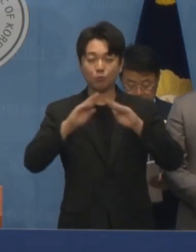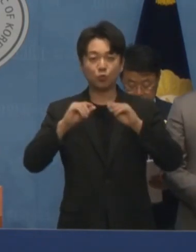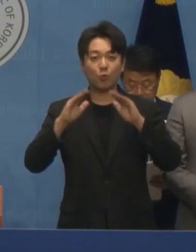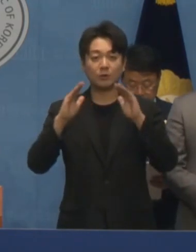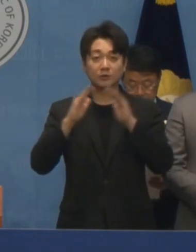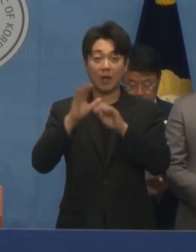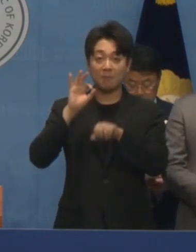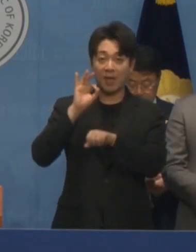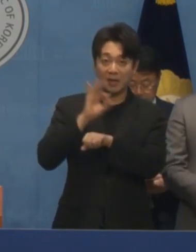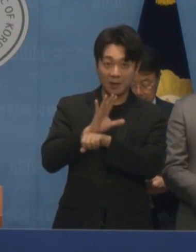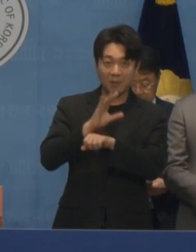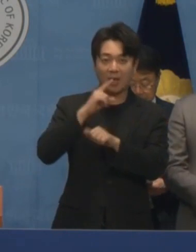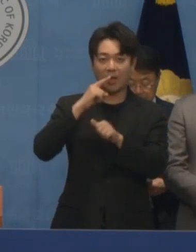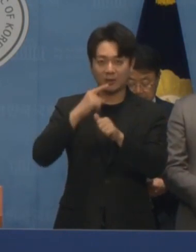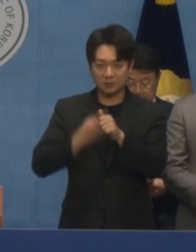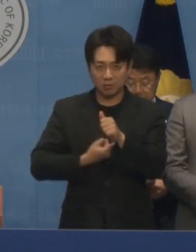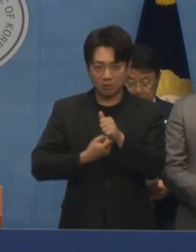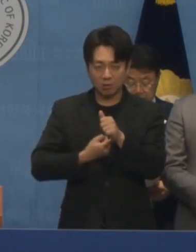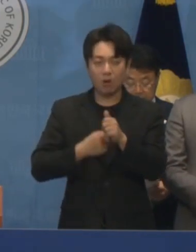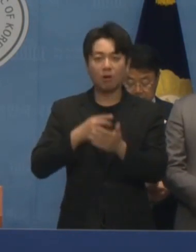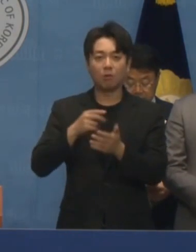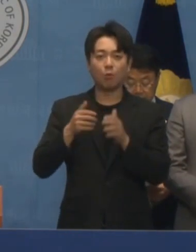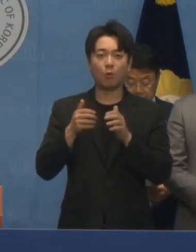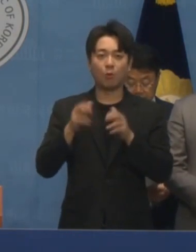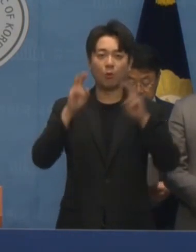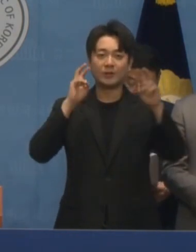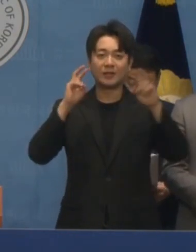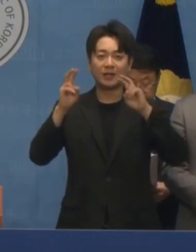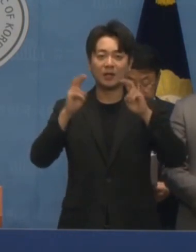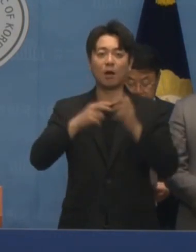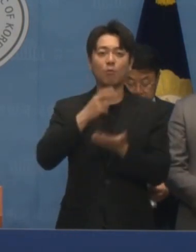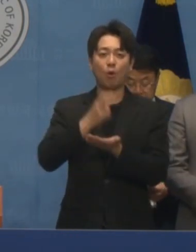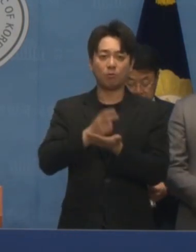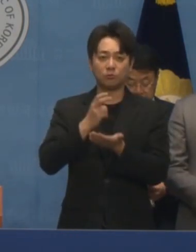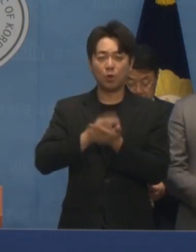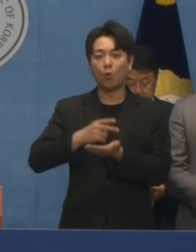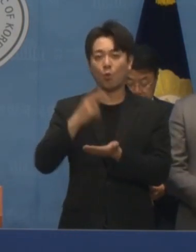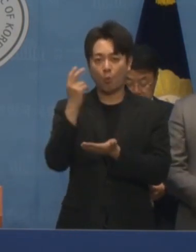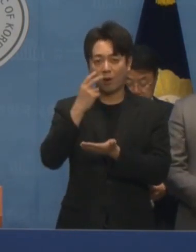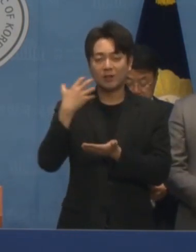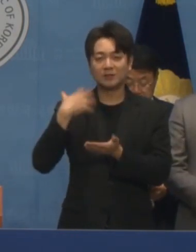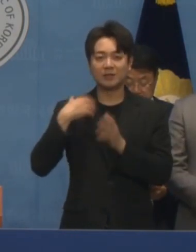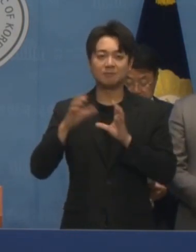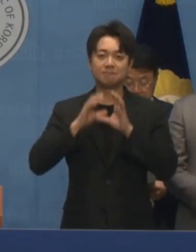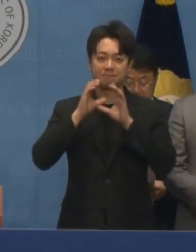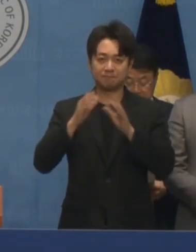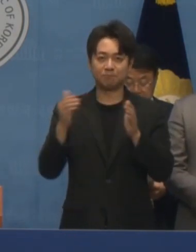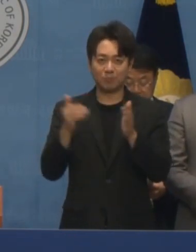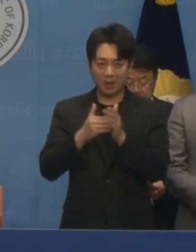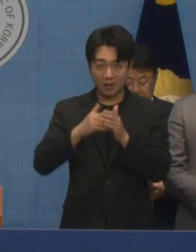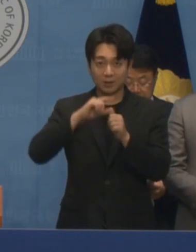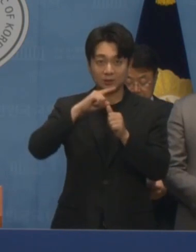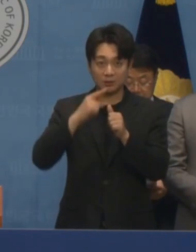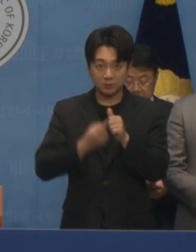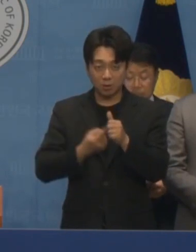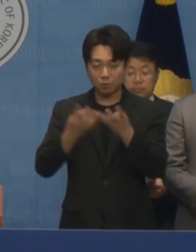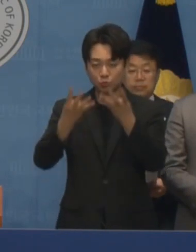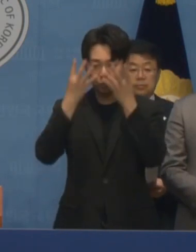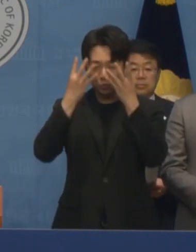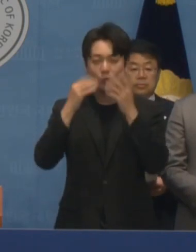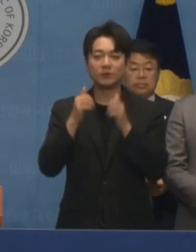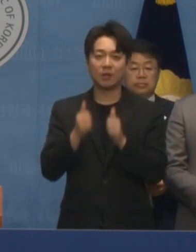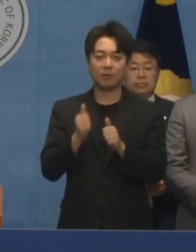회사를 법정 관리에 이르게 했습니다. 결국 임금체불과 횡령 등으로 구속되어 재판을 받고